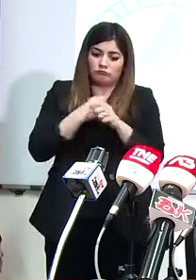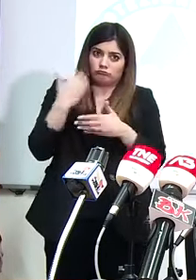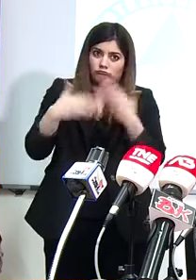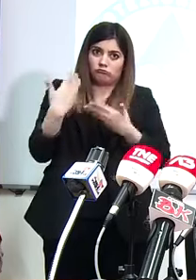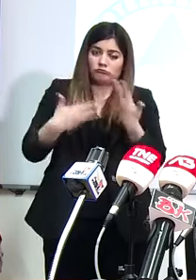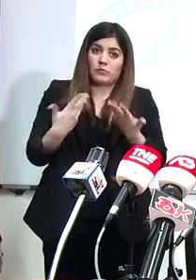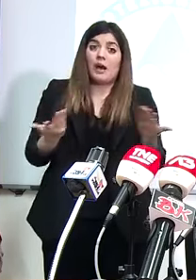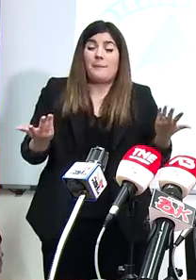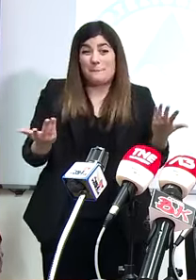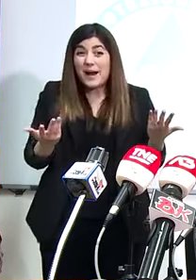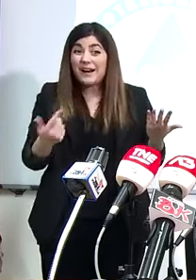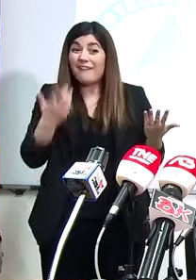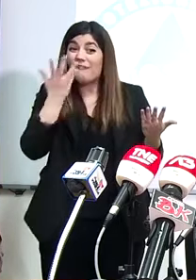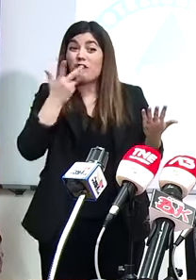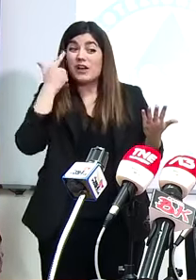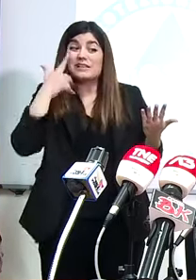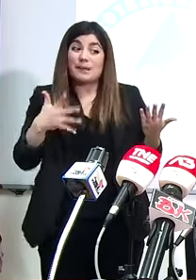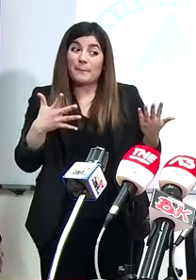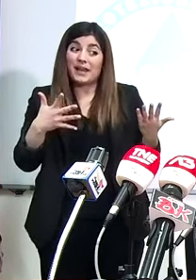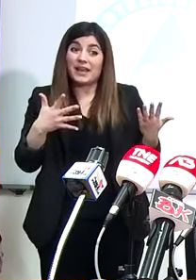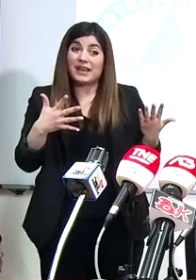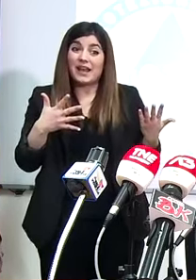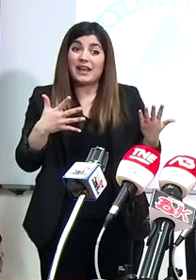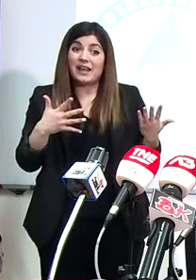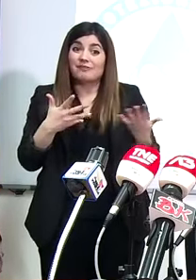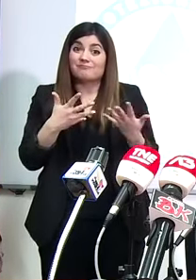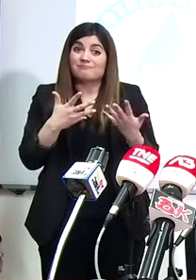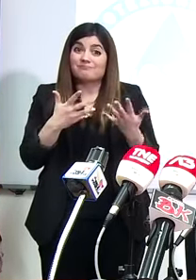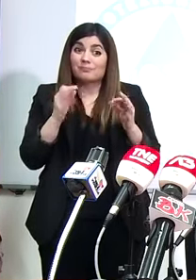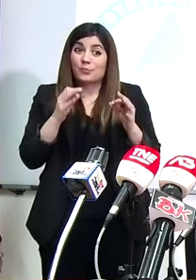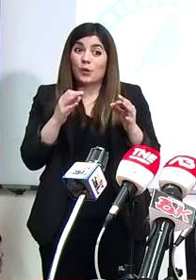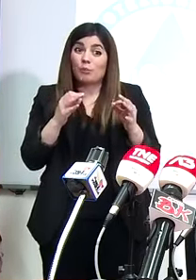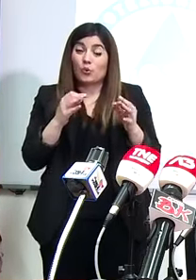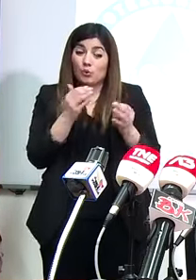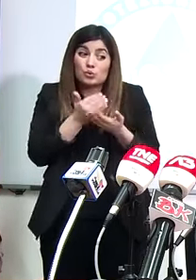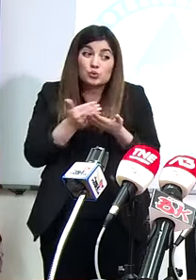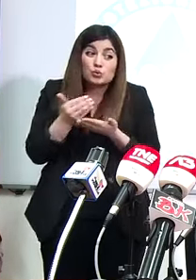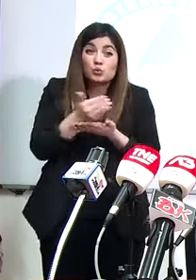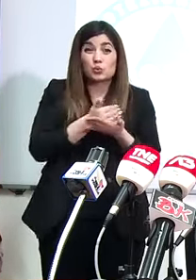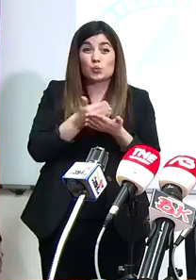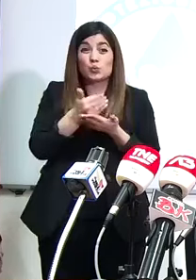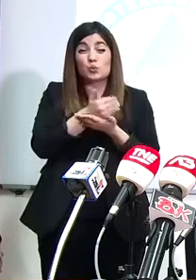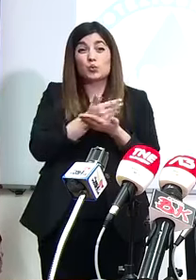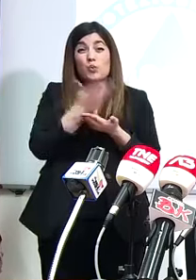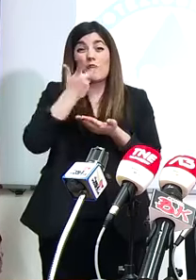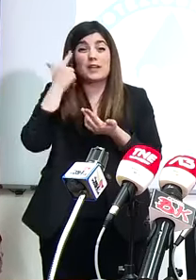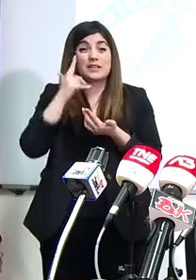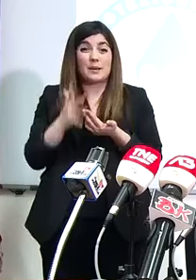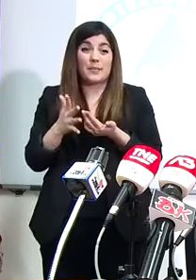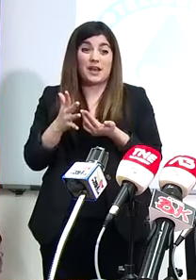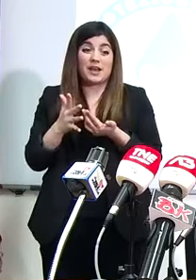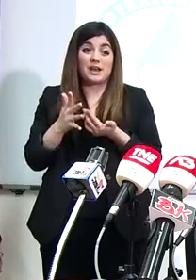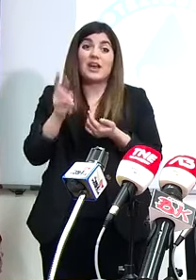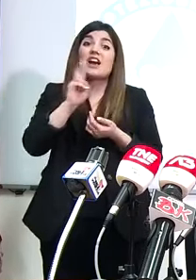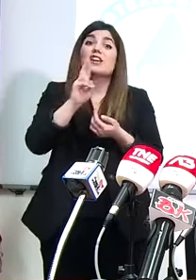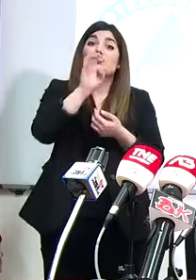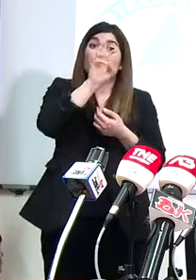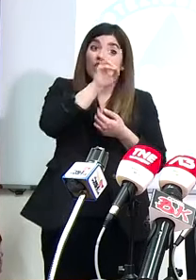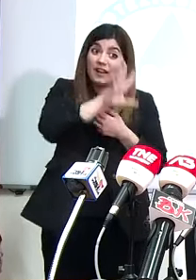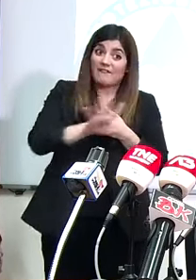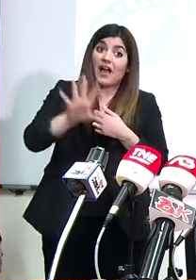le indagini dei nas diciamo che adesso che c'è anche un interesse della regione veneto capire come stanno fate abbiamo chiesto alle autorità